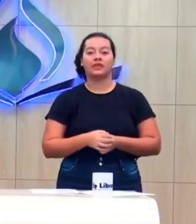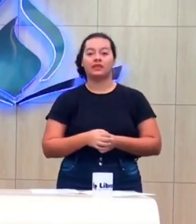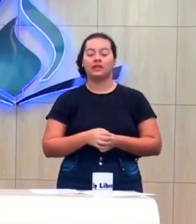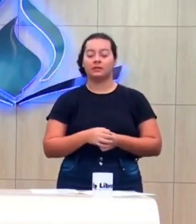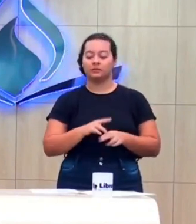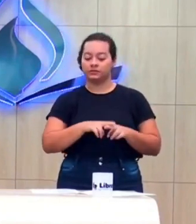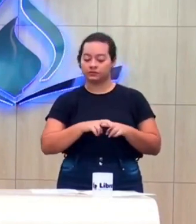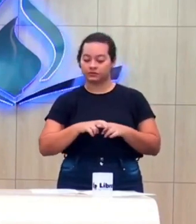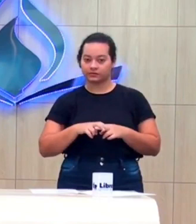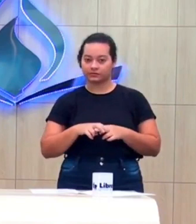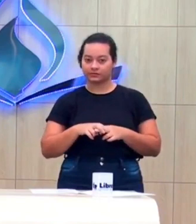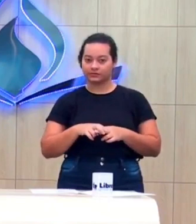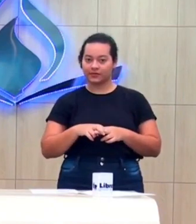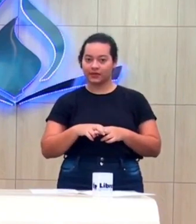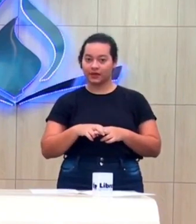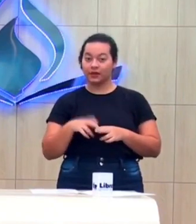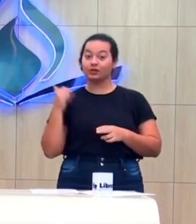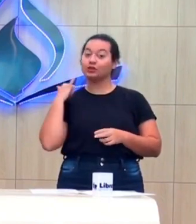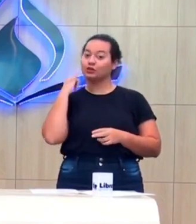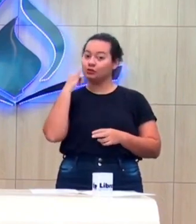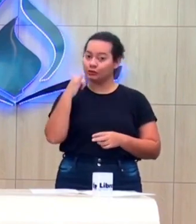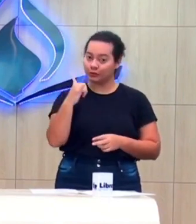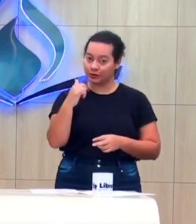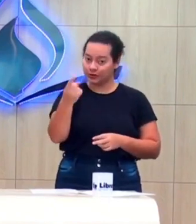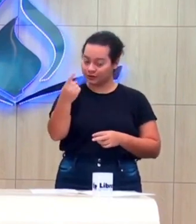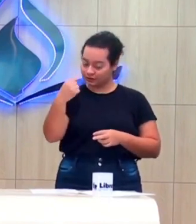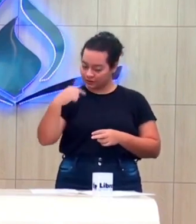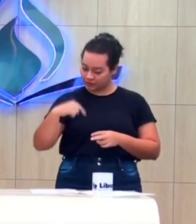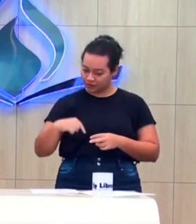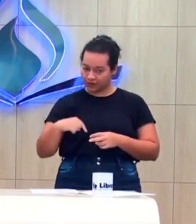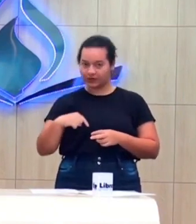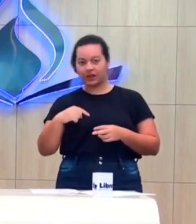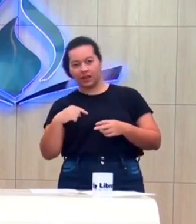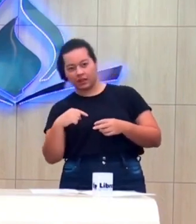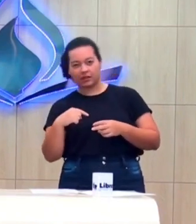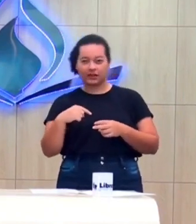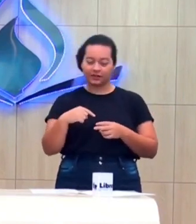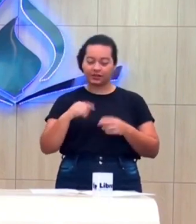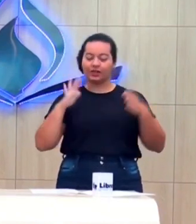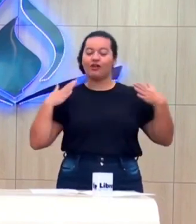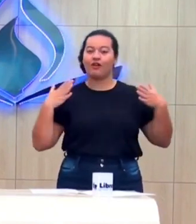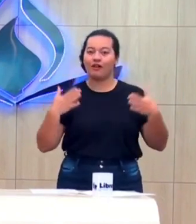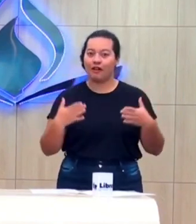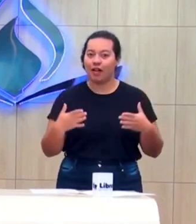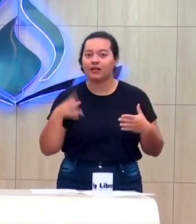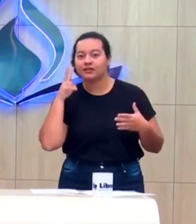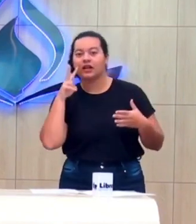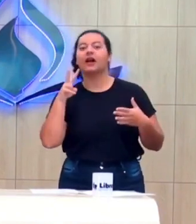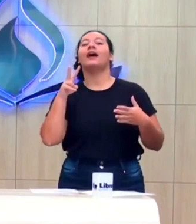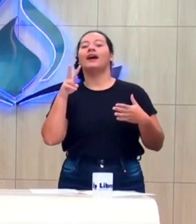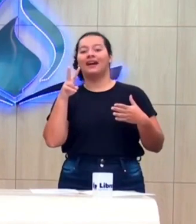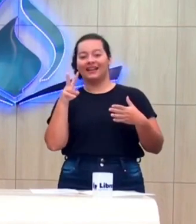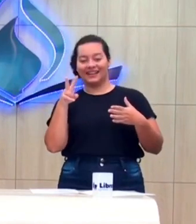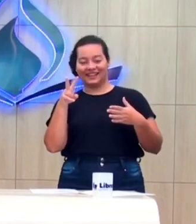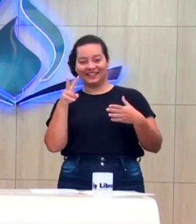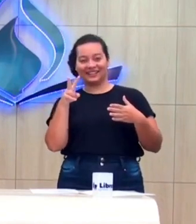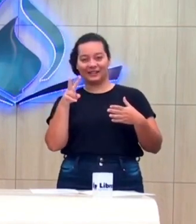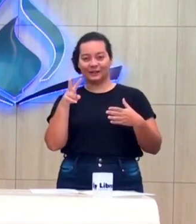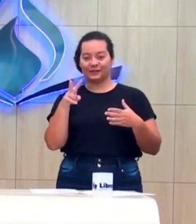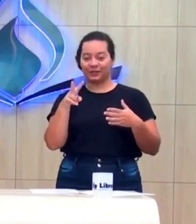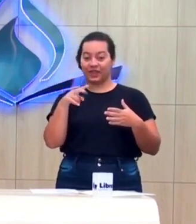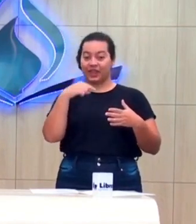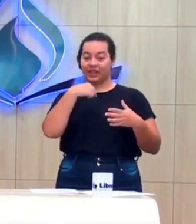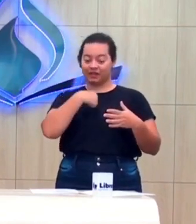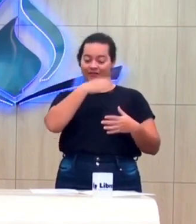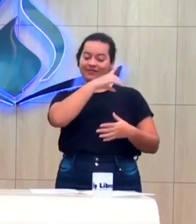bloco, deixa eu me apresentar novamente para quem por um acaso perdeu alguma coisa. Eu sou a